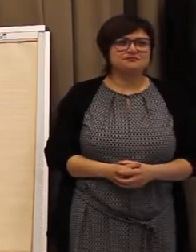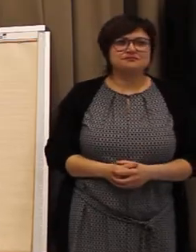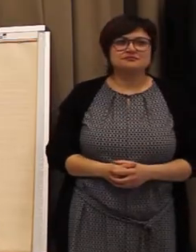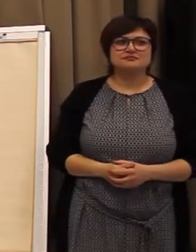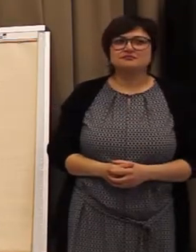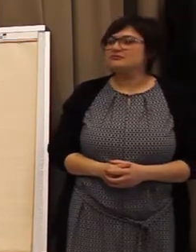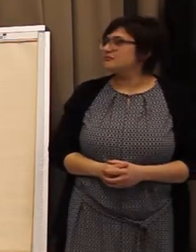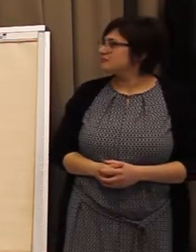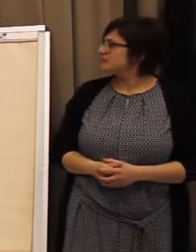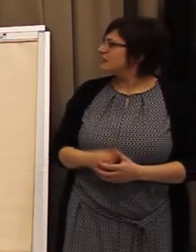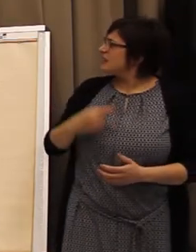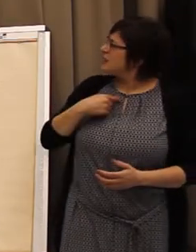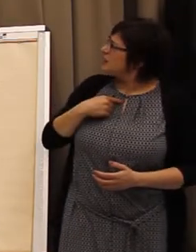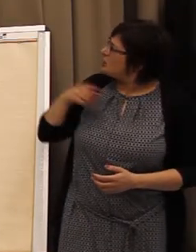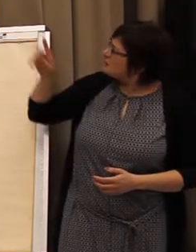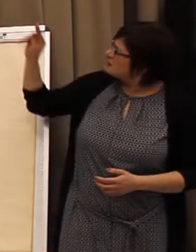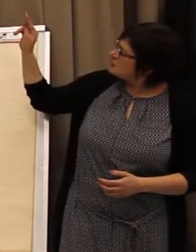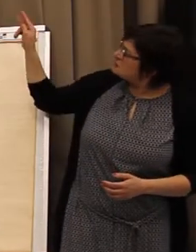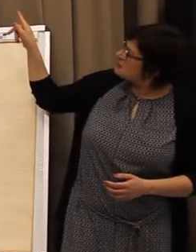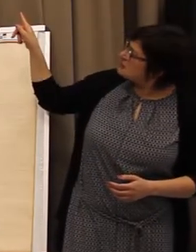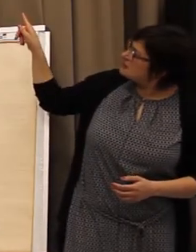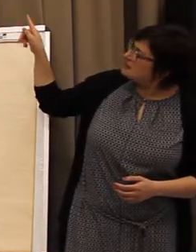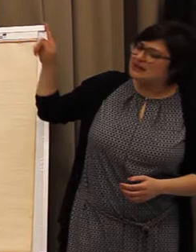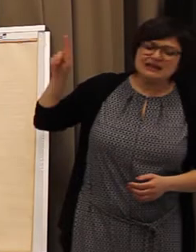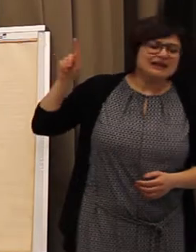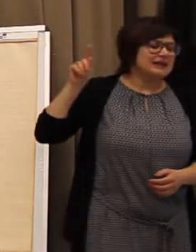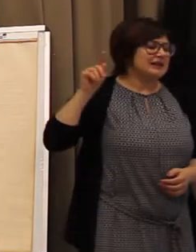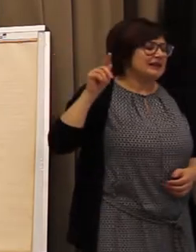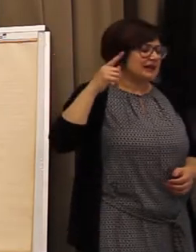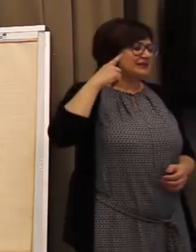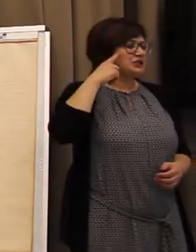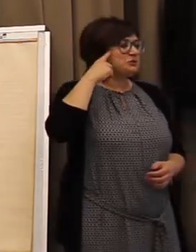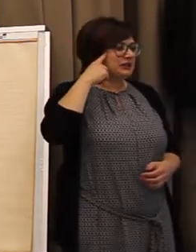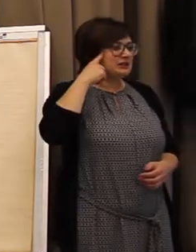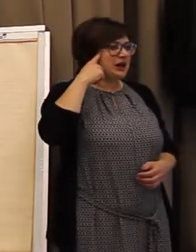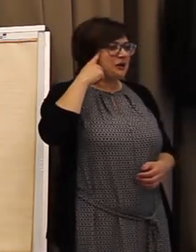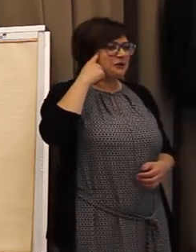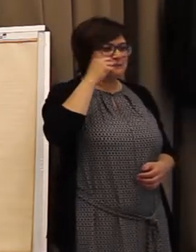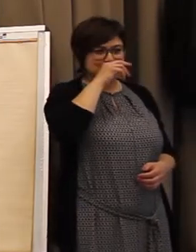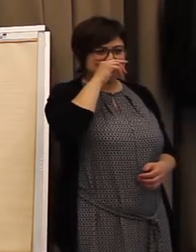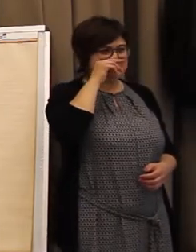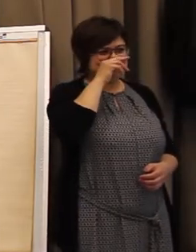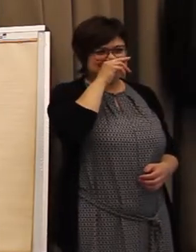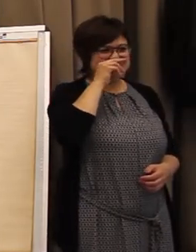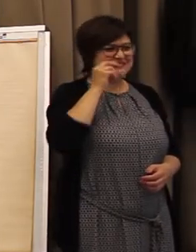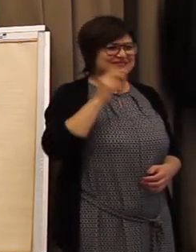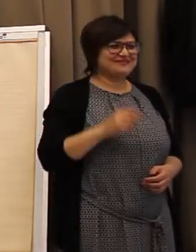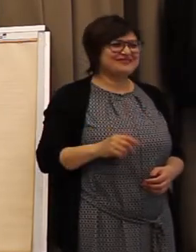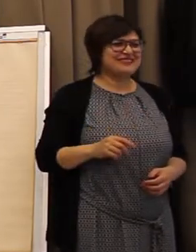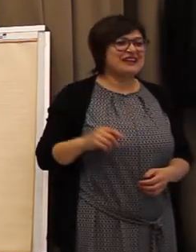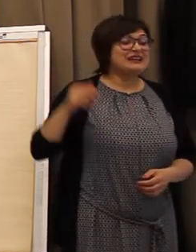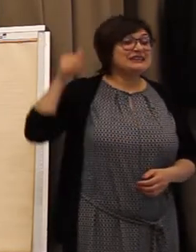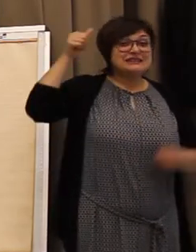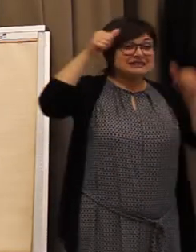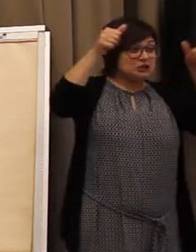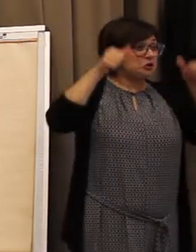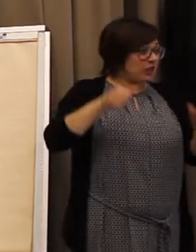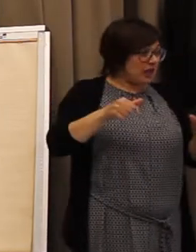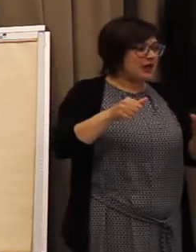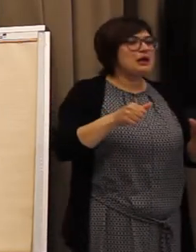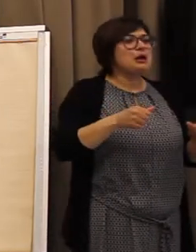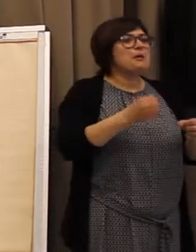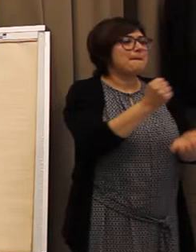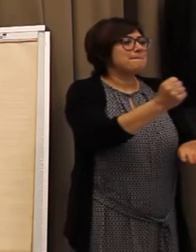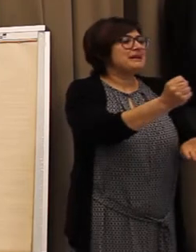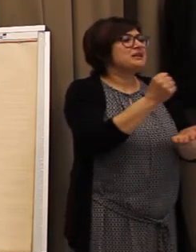questo è un cartello che io ho fatto che si chiama La Sindrome Down, un poster, un manifesto, patrimonio dell'umanità.